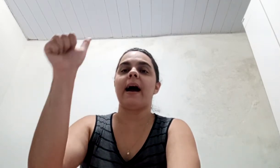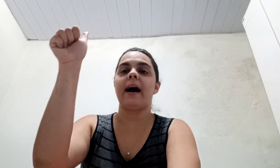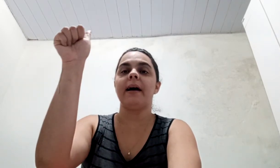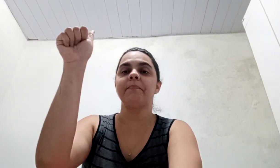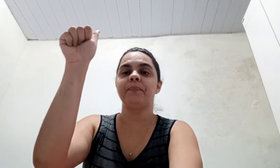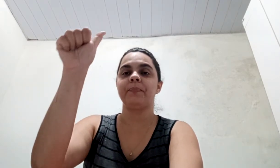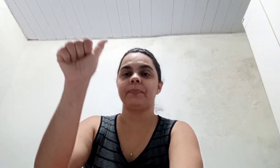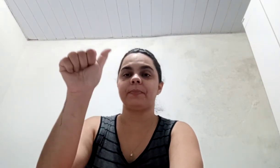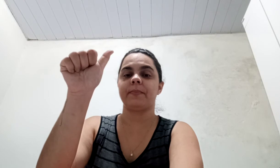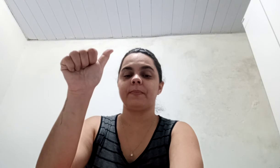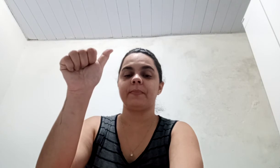A,